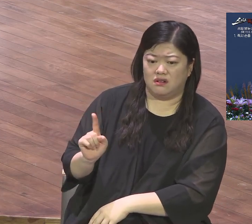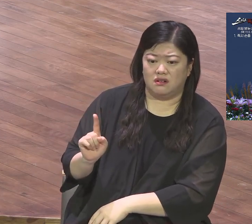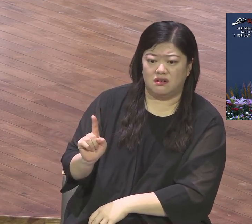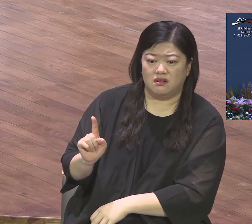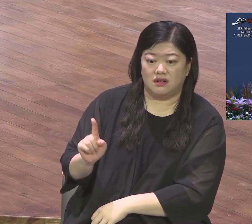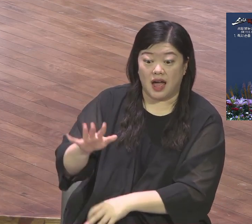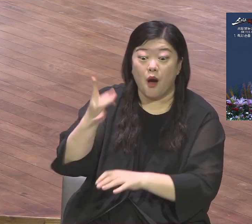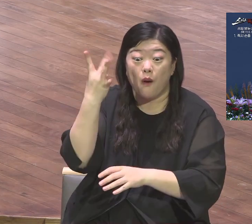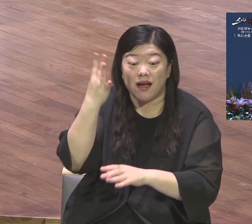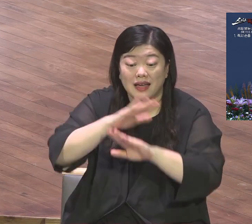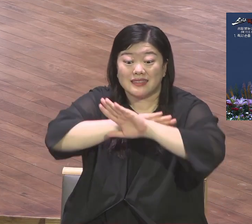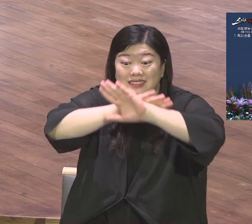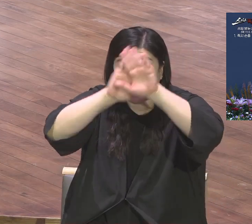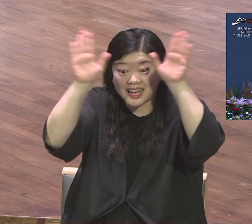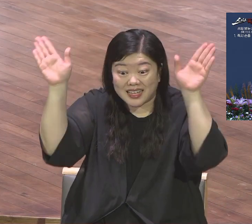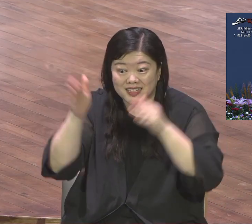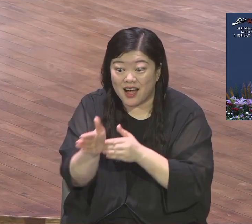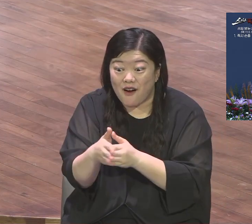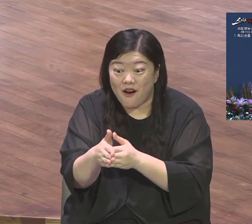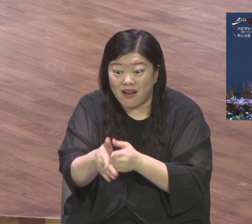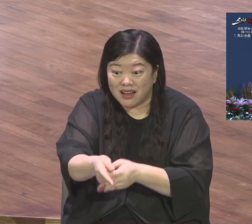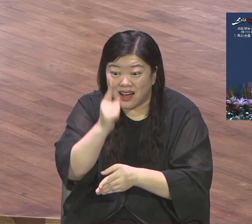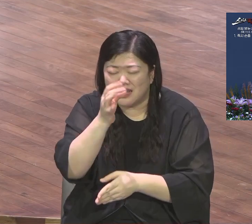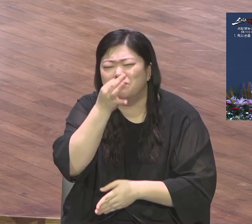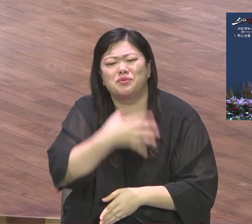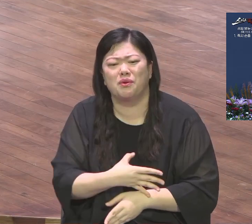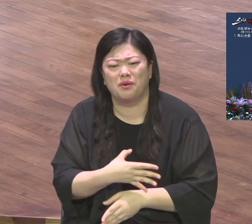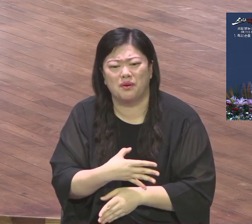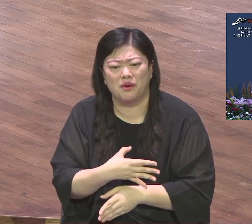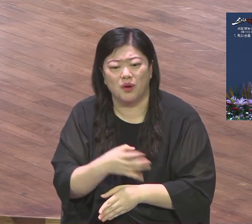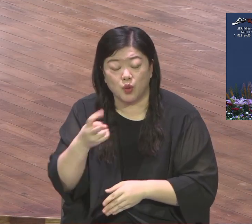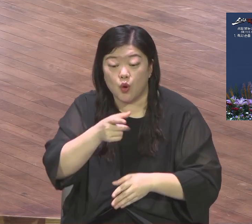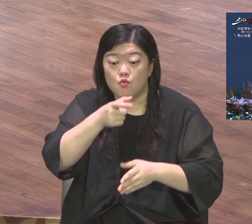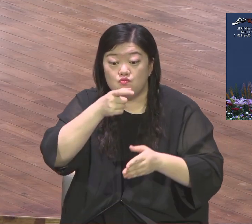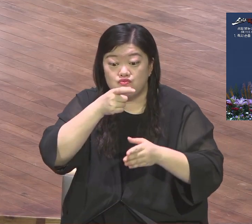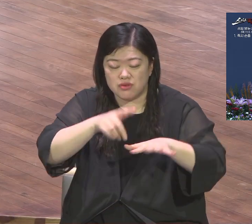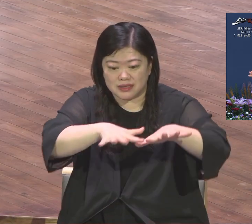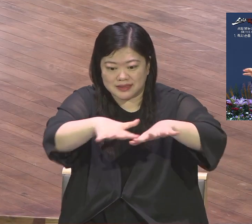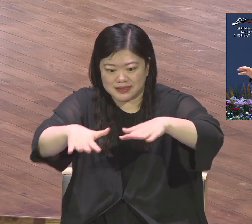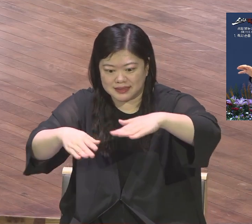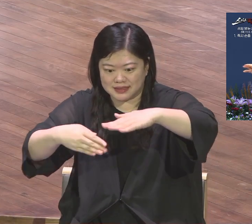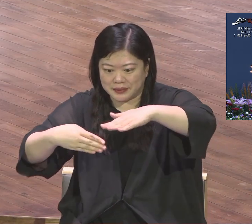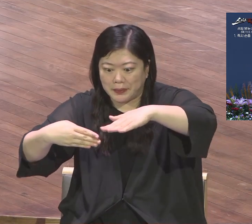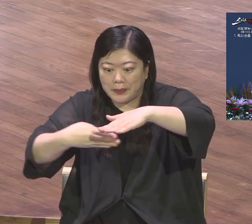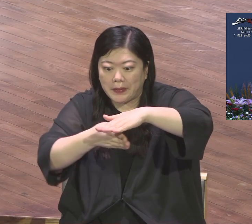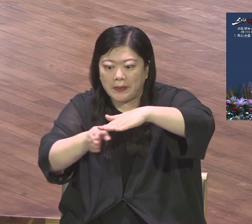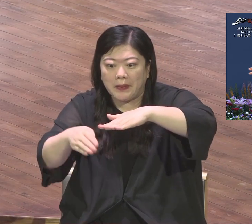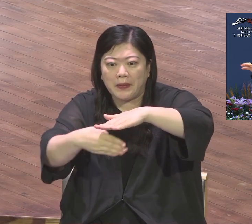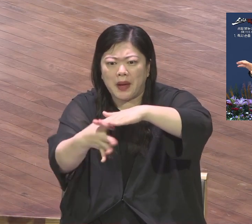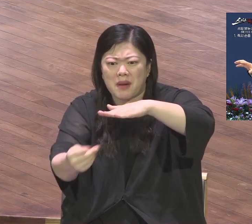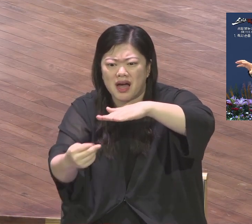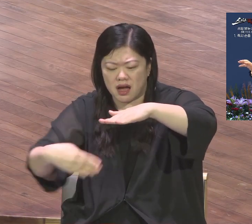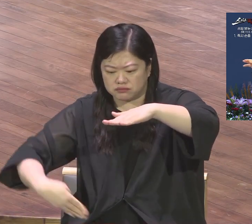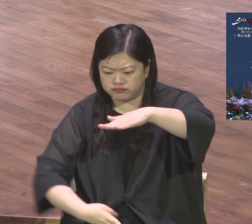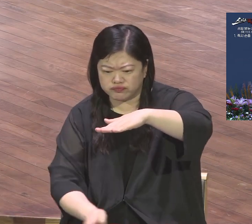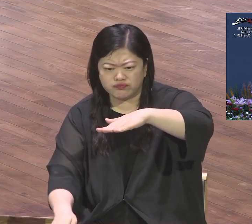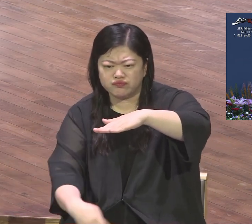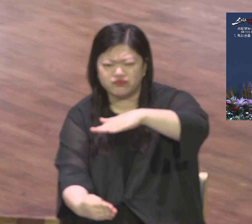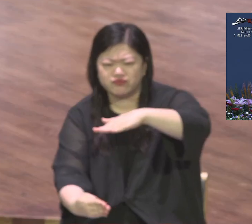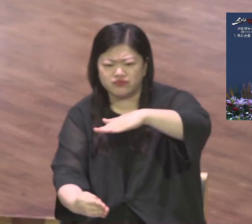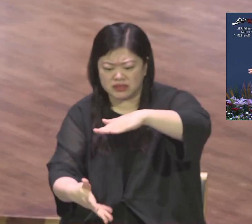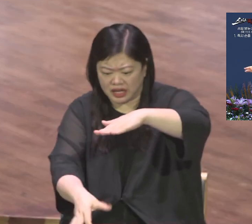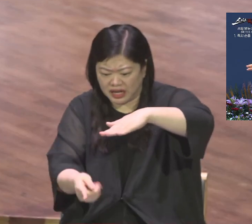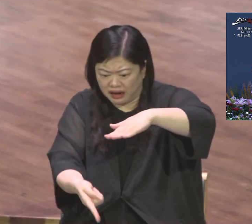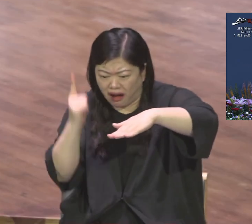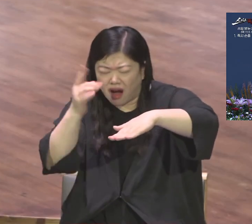대낮에는 원래 고기 없거든요. 또 더더구나 깊은 데는 고기 없어요. 주로 이 고기들이 보면 이 주로 이렇게 각 뭐 의지할